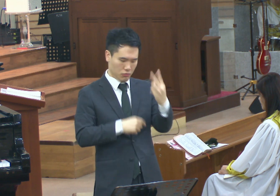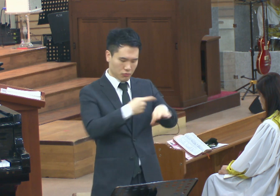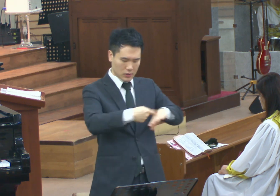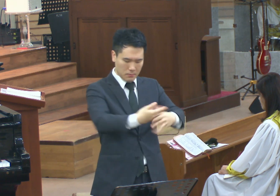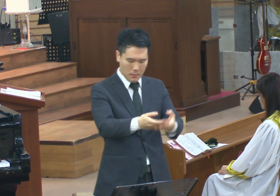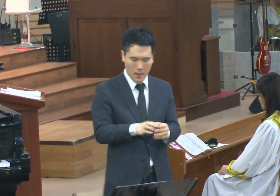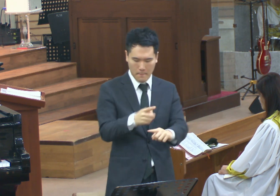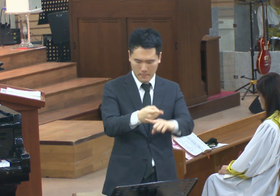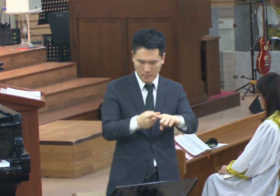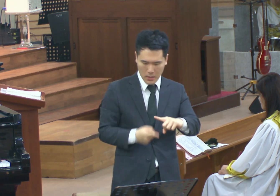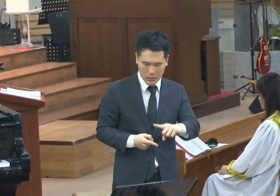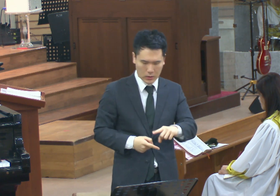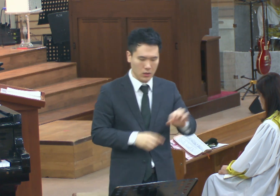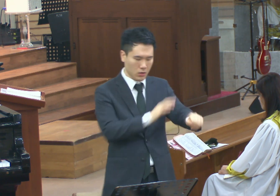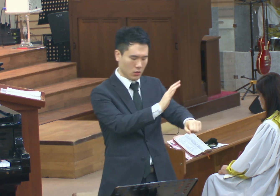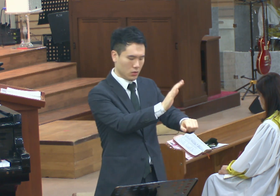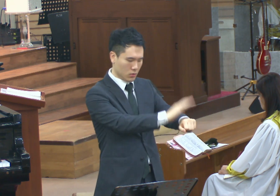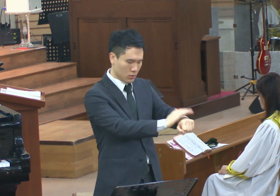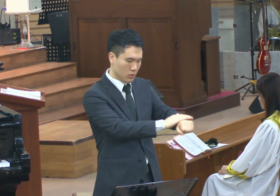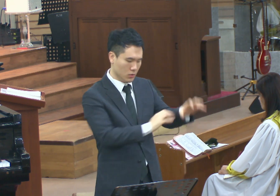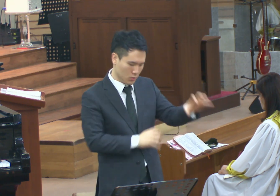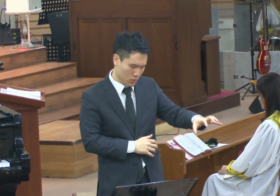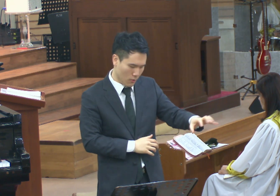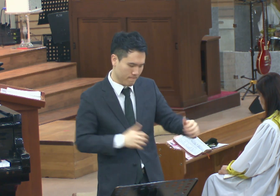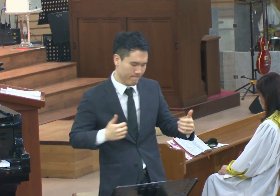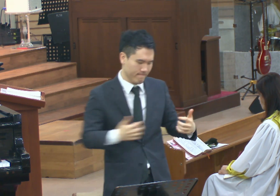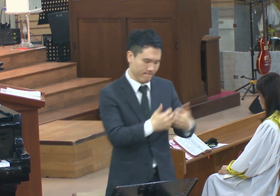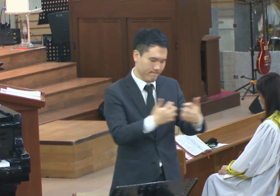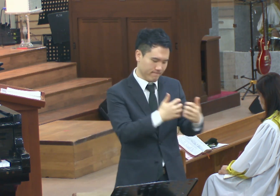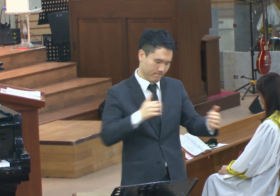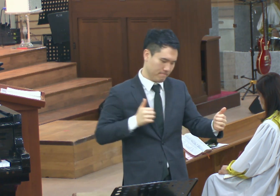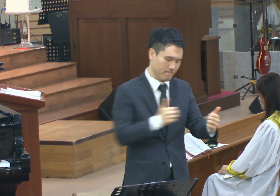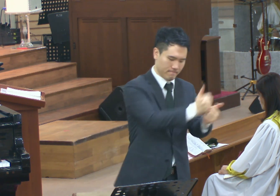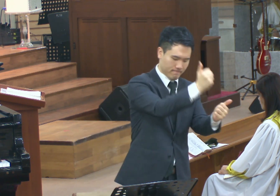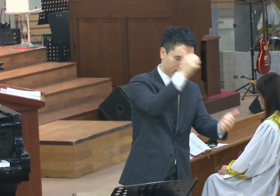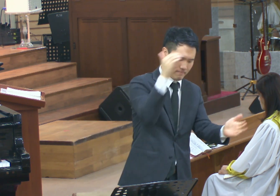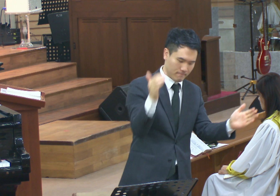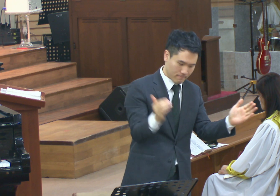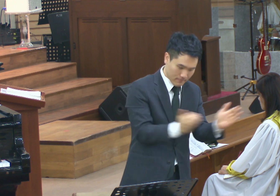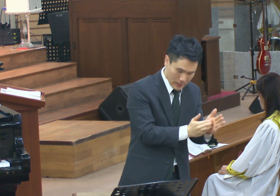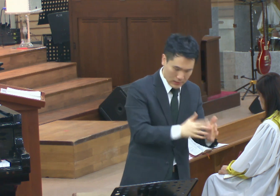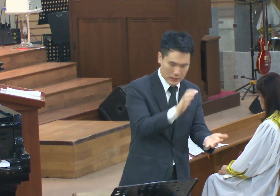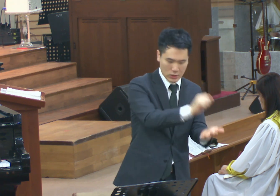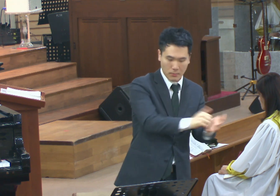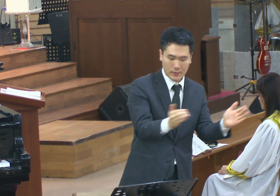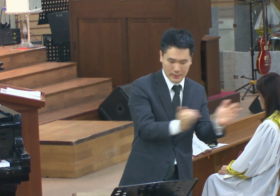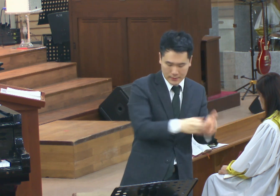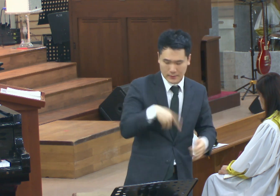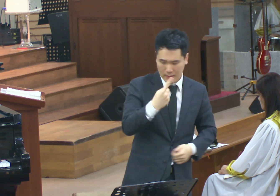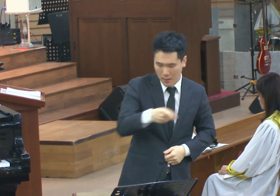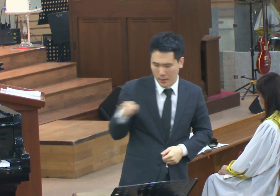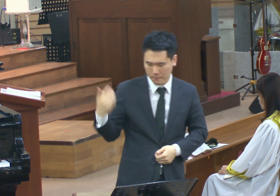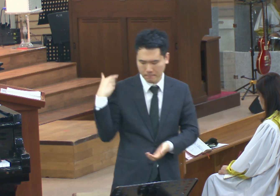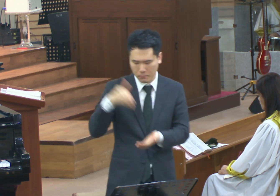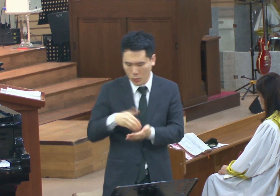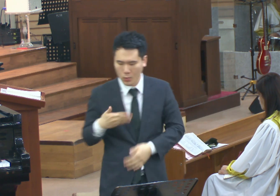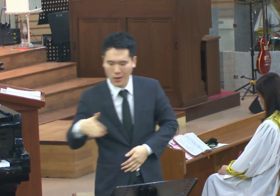동쪽에서 서쪽으로 넘어와서 싸운 다음에 돌아가도록 하는 것을 설득하는 일이었죠. 지도를